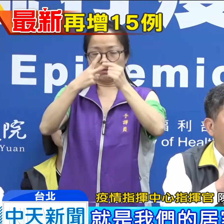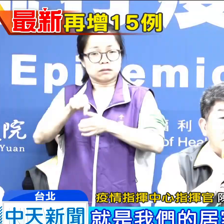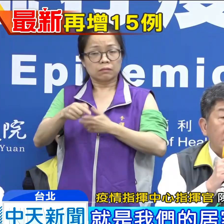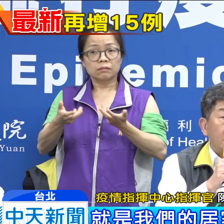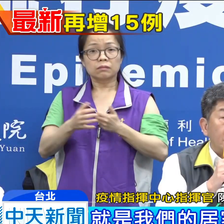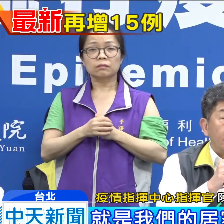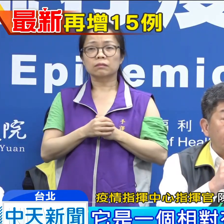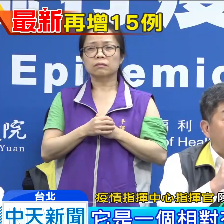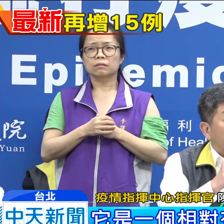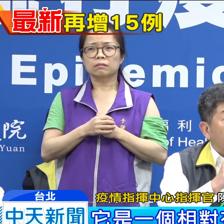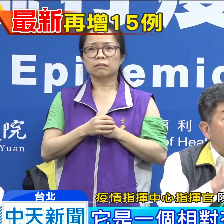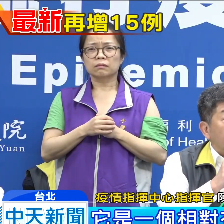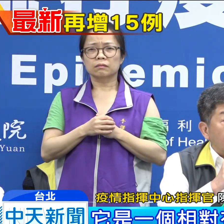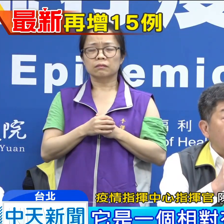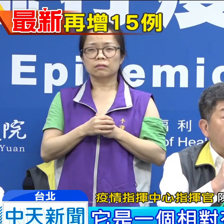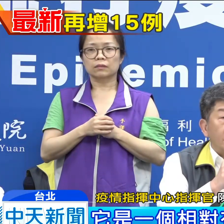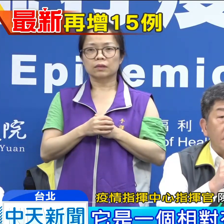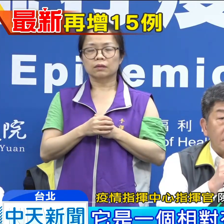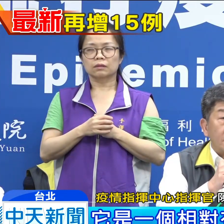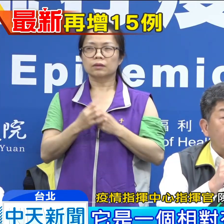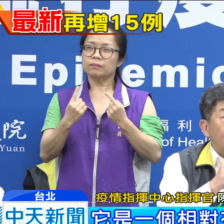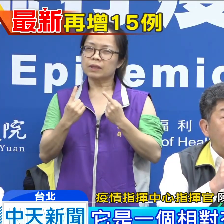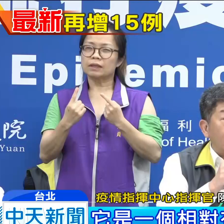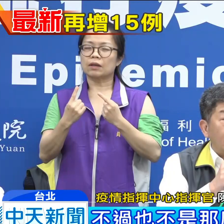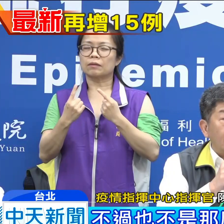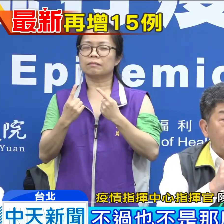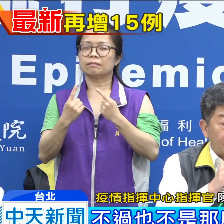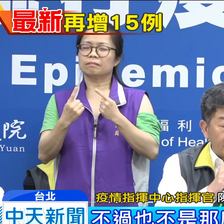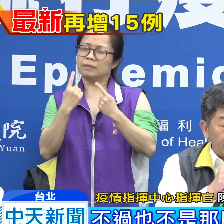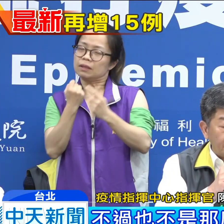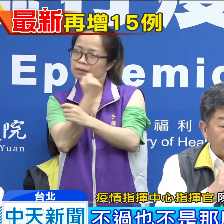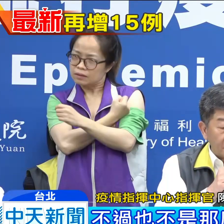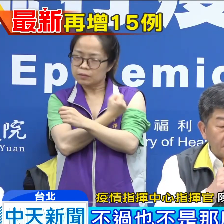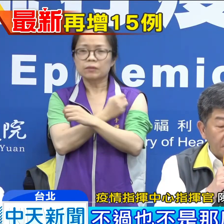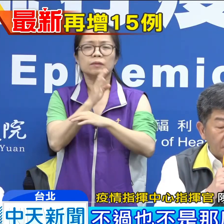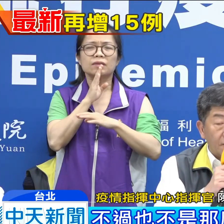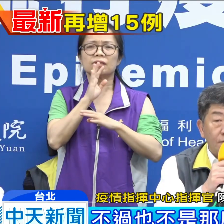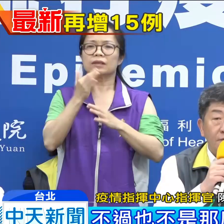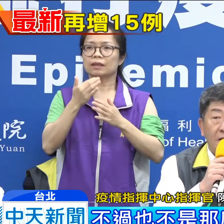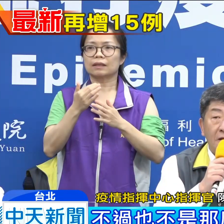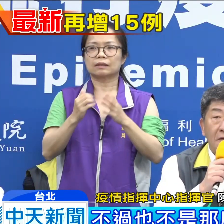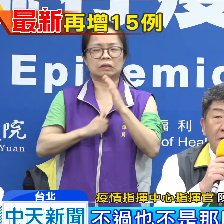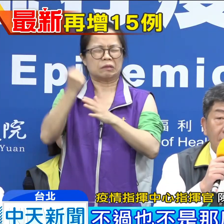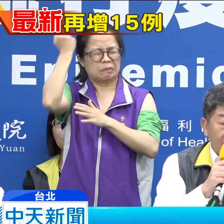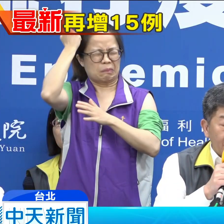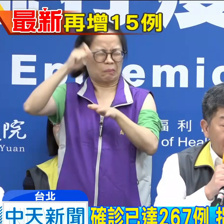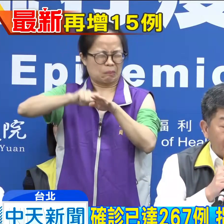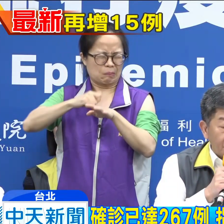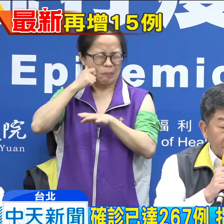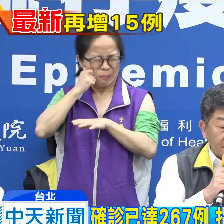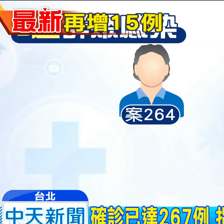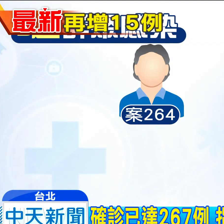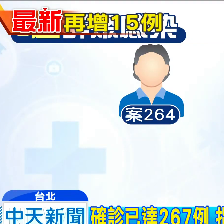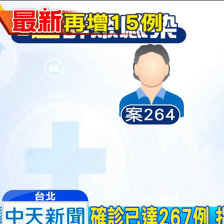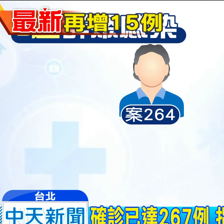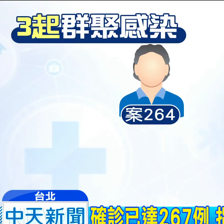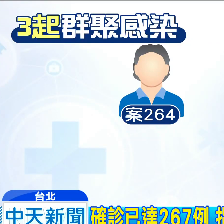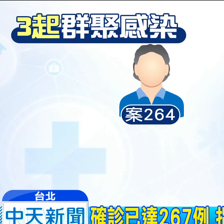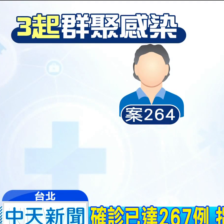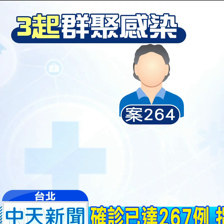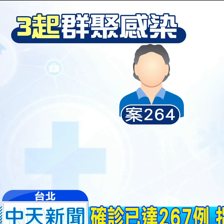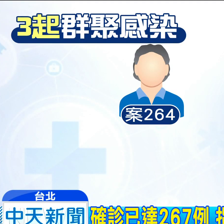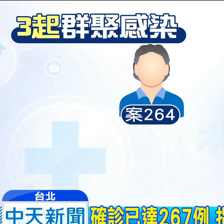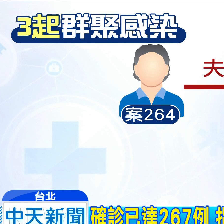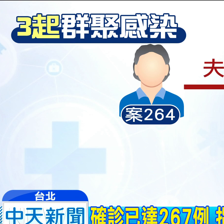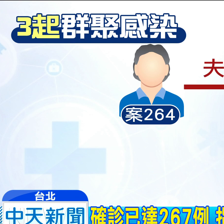检疫，它是一个相对有一点辛苦了哈，不过也不是那么的苦了。 起群聚则是一对夫妇，